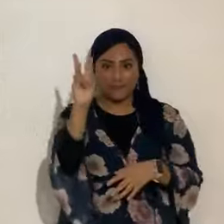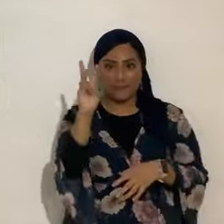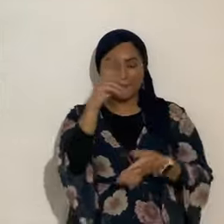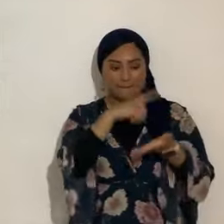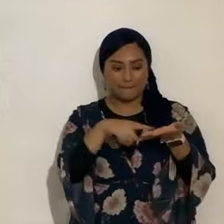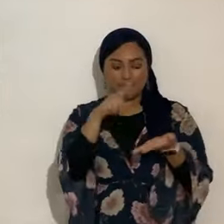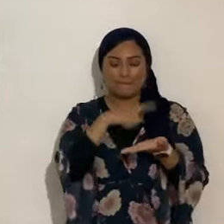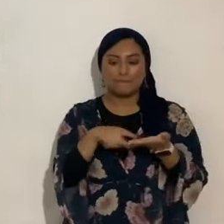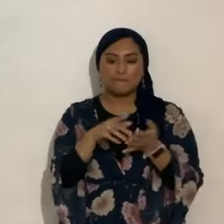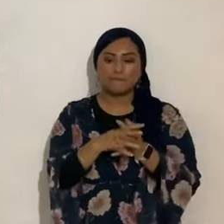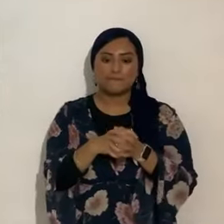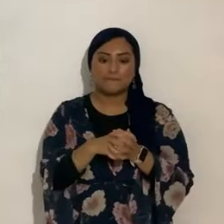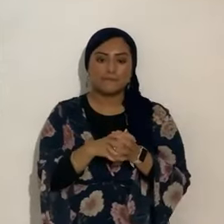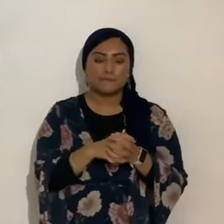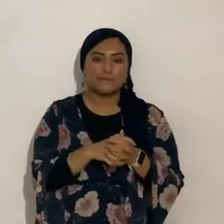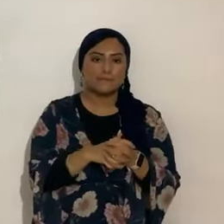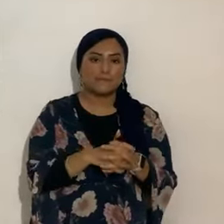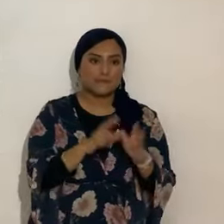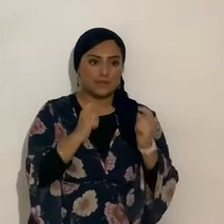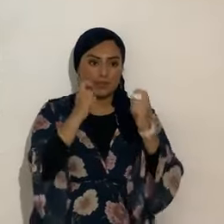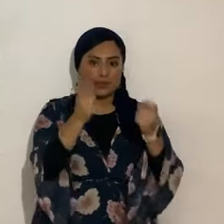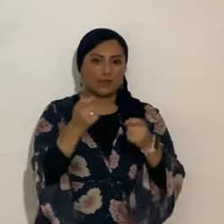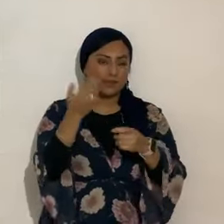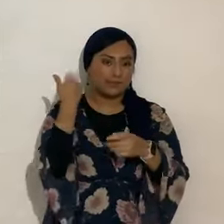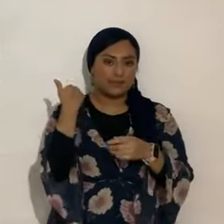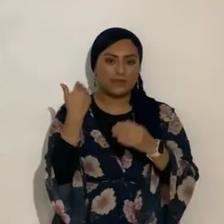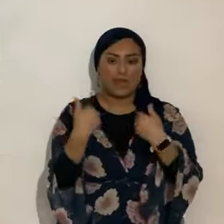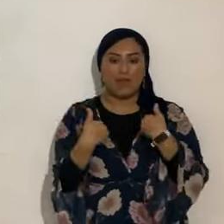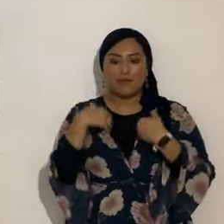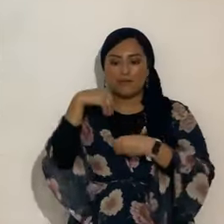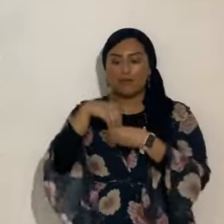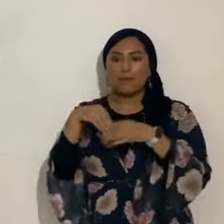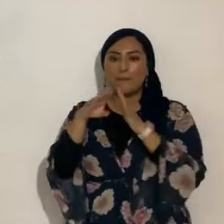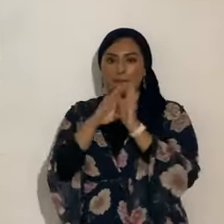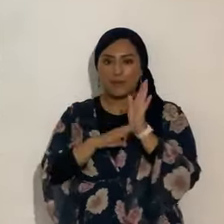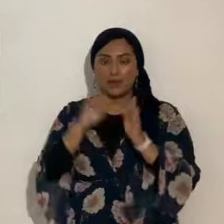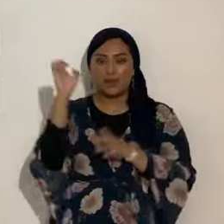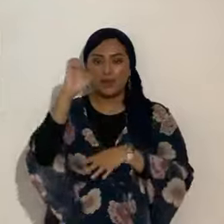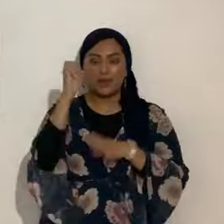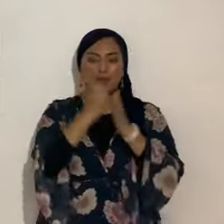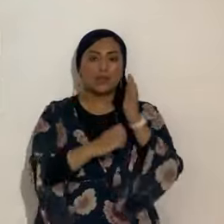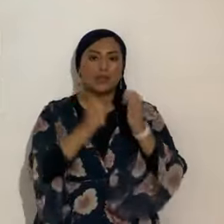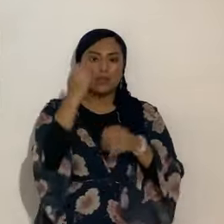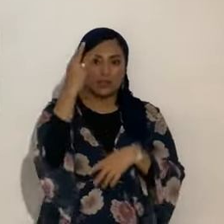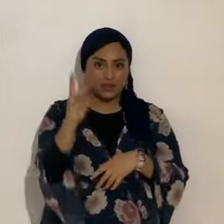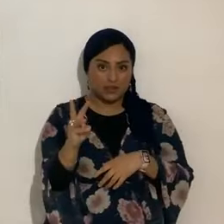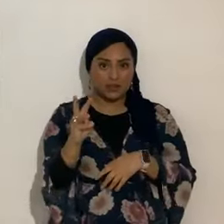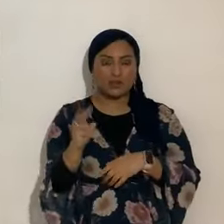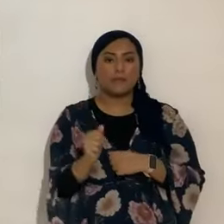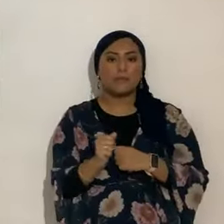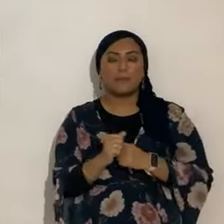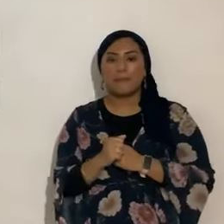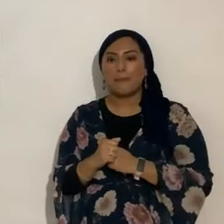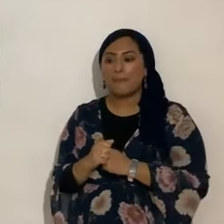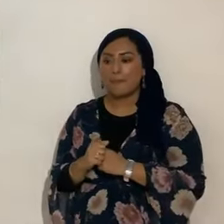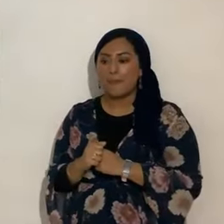allá, esa lección ya la di hace tiempo, pues está en la Biblia. Éxodo 16, en el